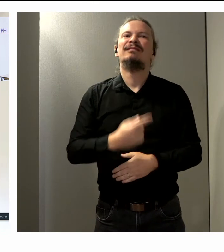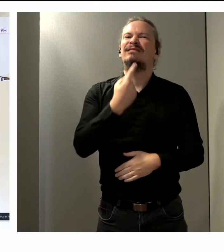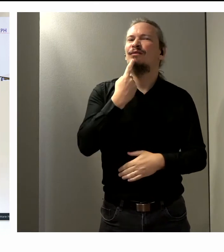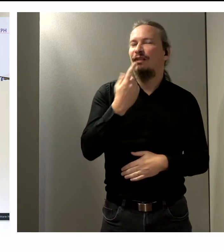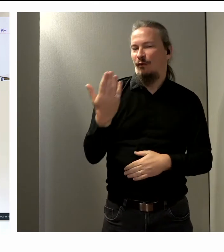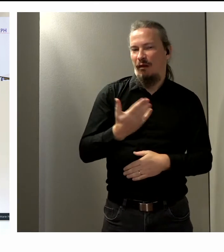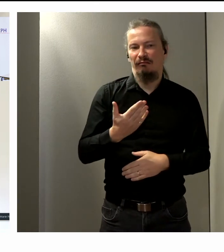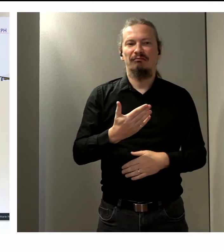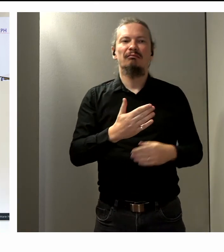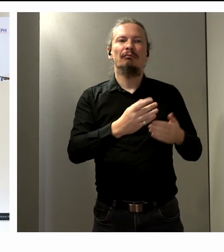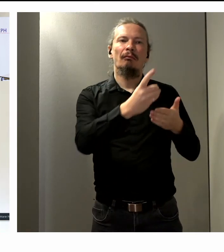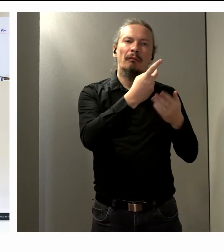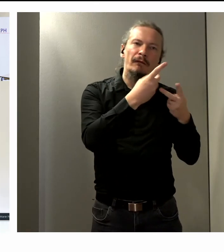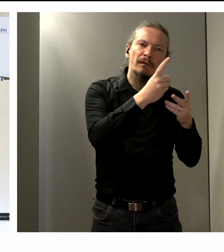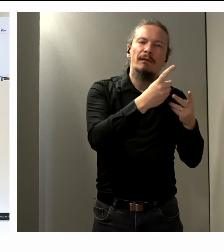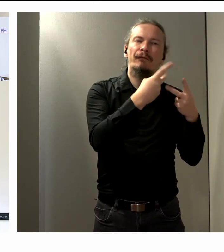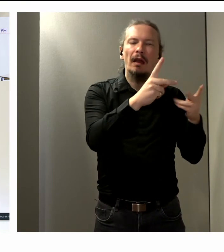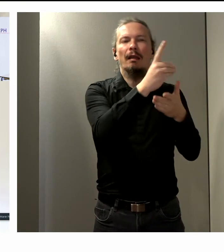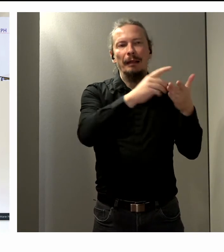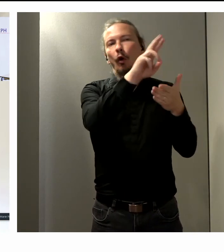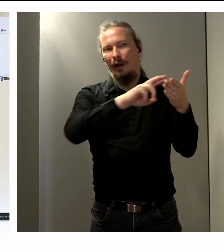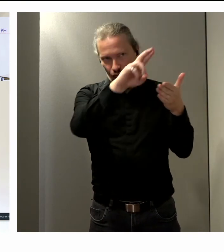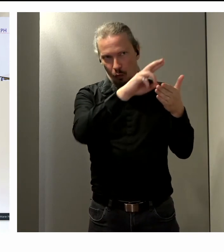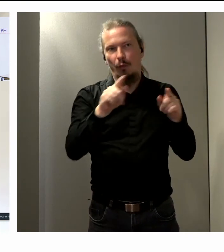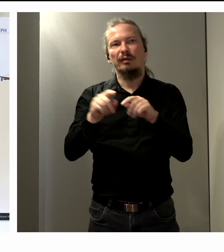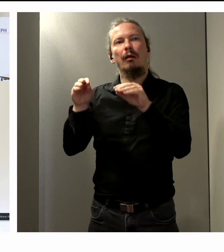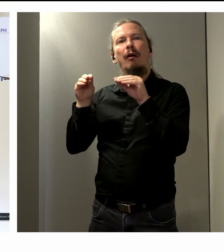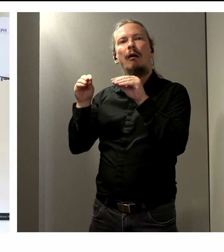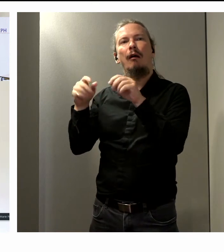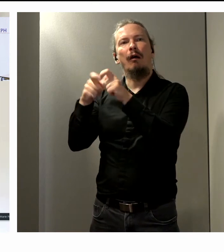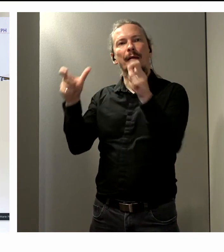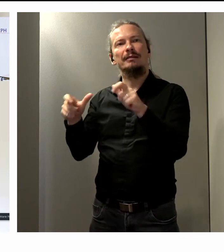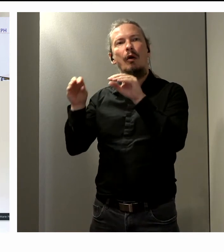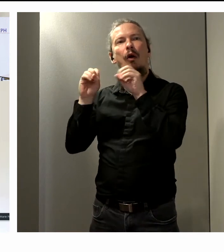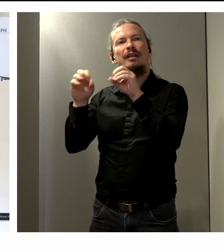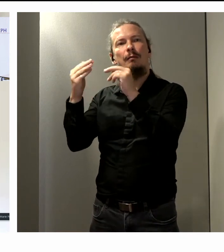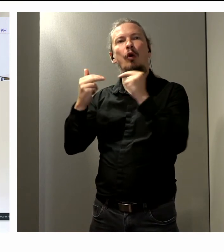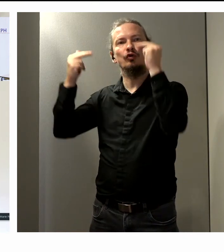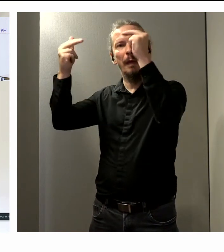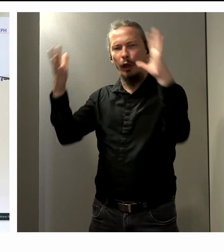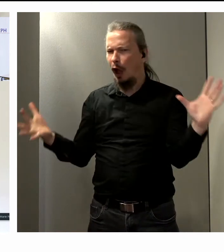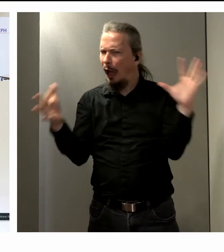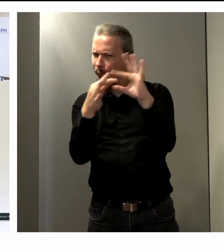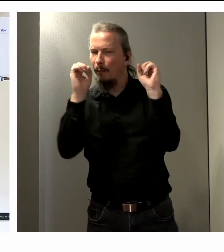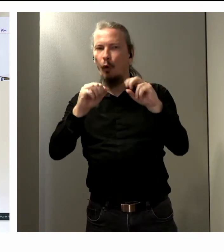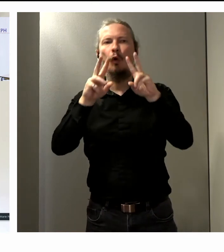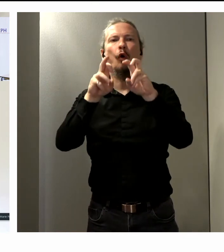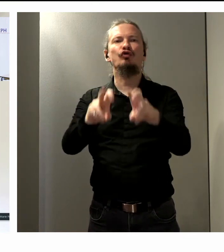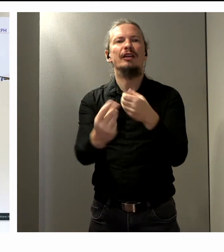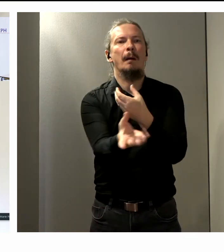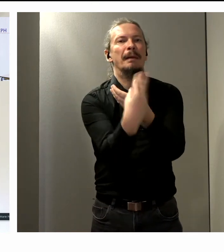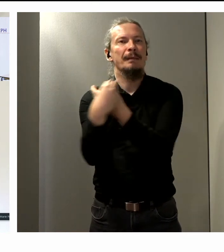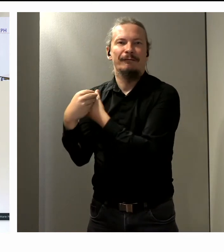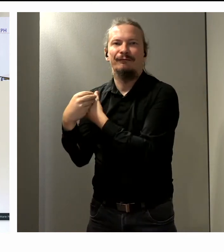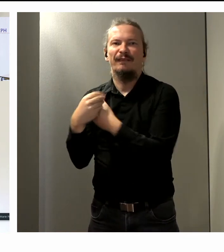possibilité aux collectivités territoriales et aux établissements d'enseignement supérieur de mener des formes de recherche dites participatives. Et Eric l'a